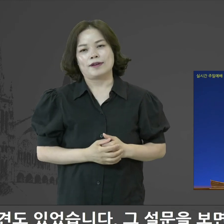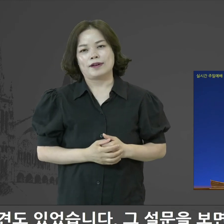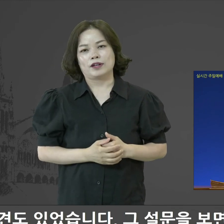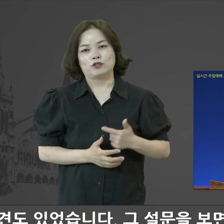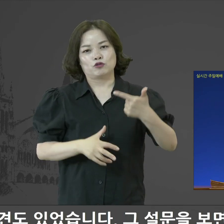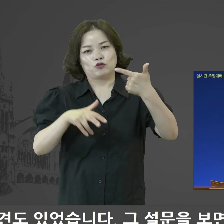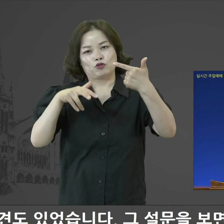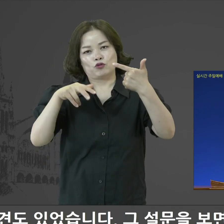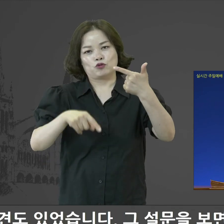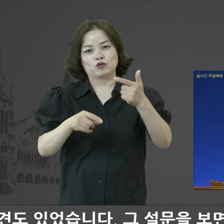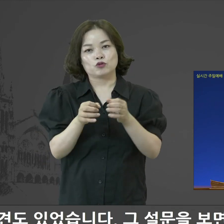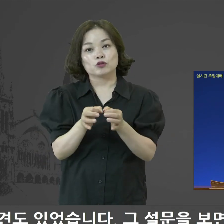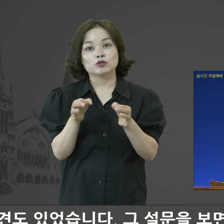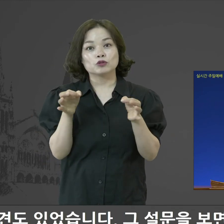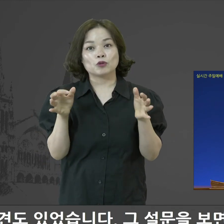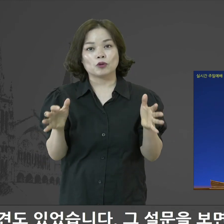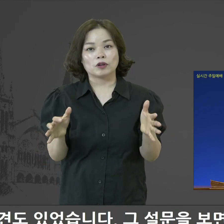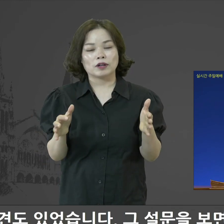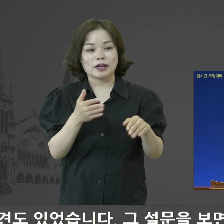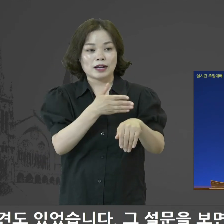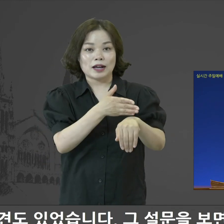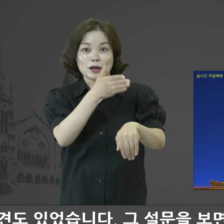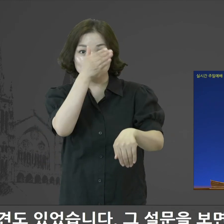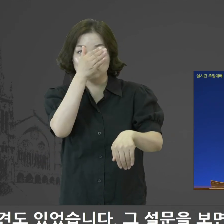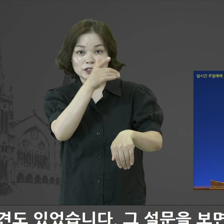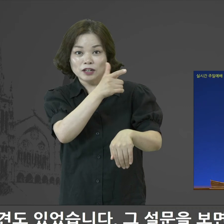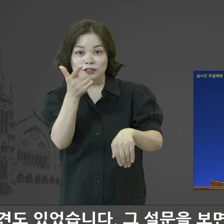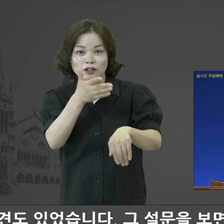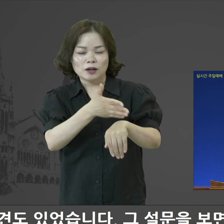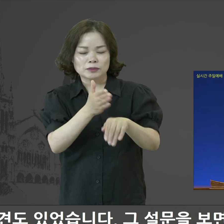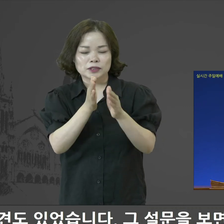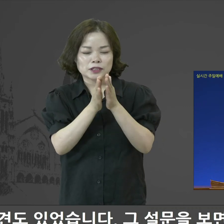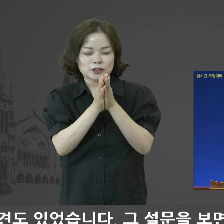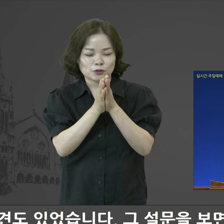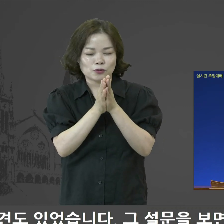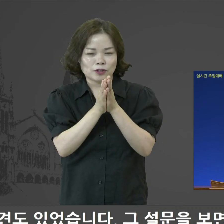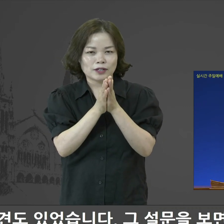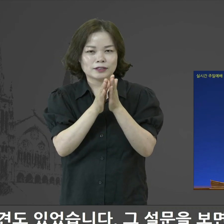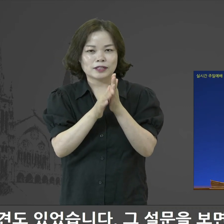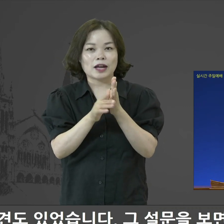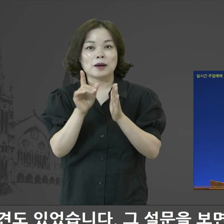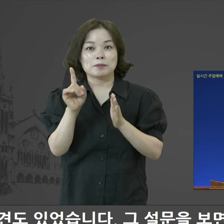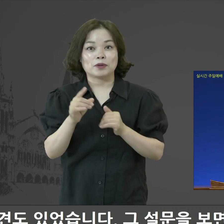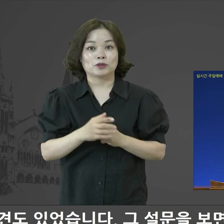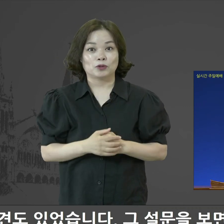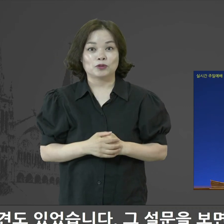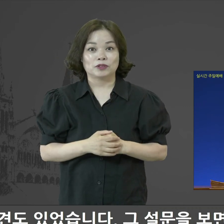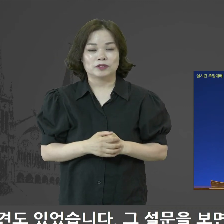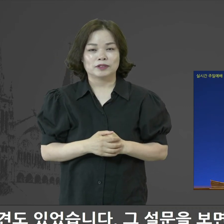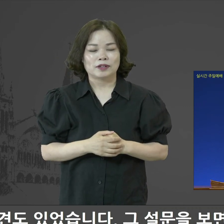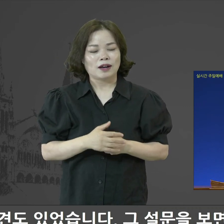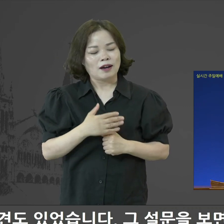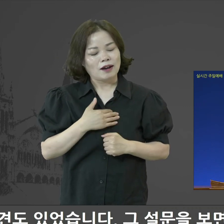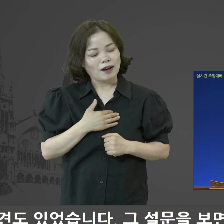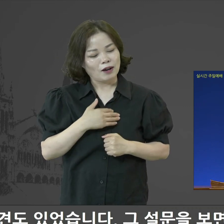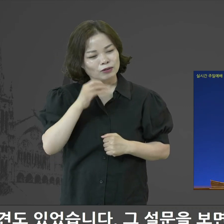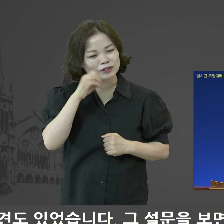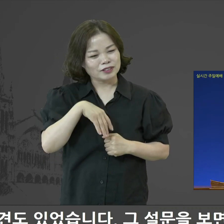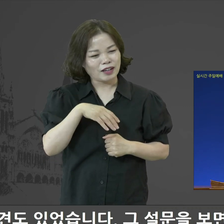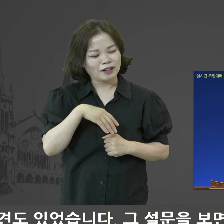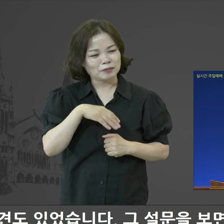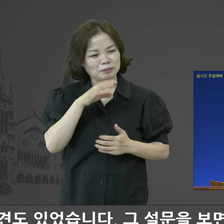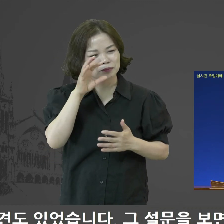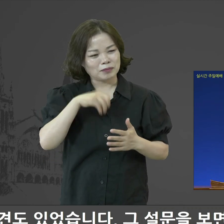6주 동안 9시에 기도하러 가면서 단 한 번도 오늘은 좀